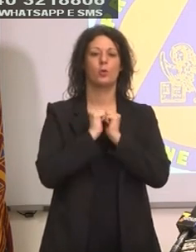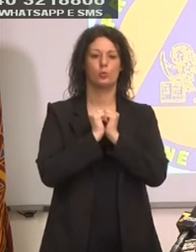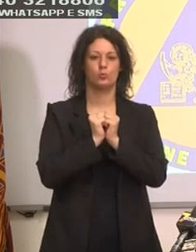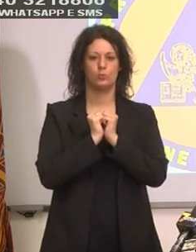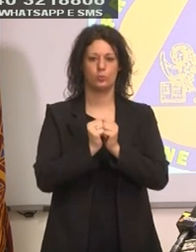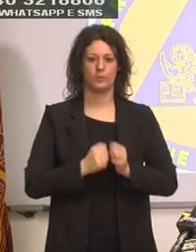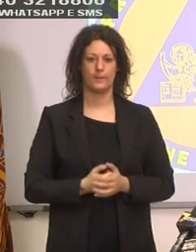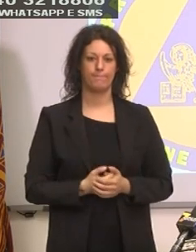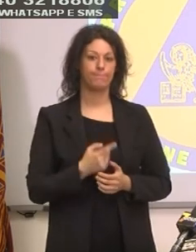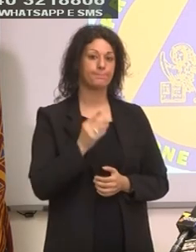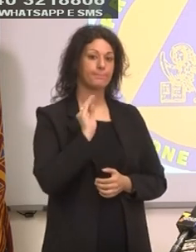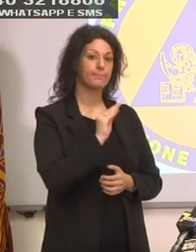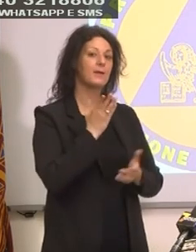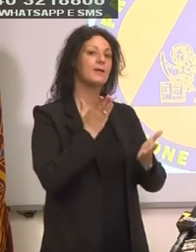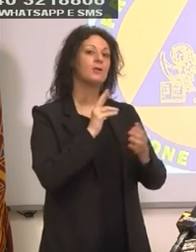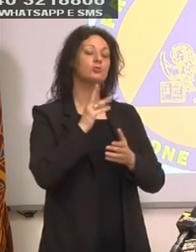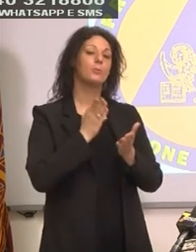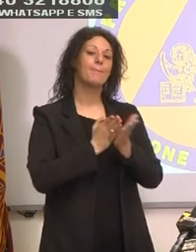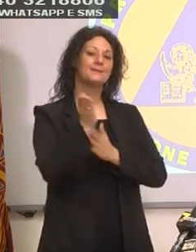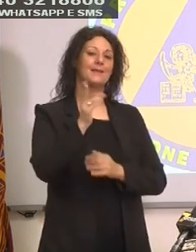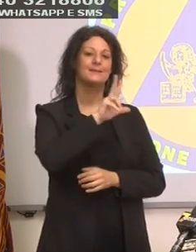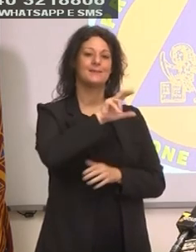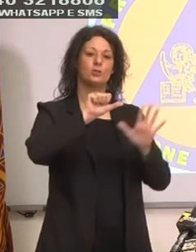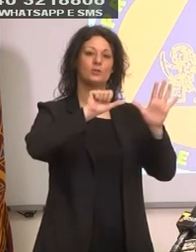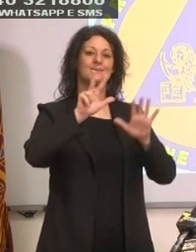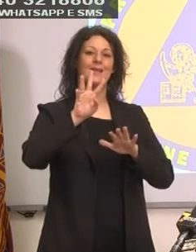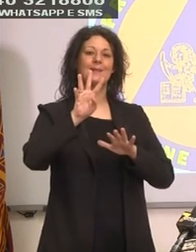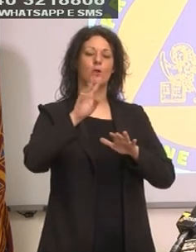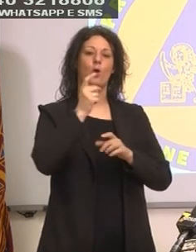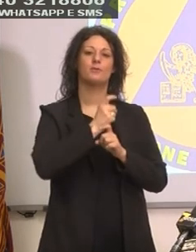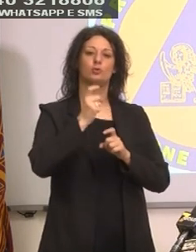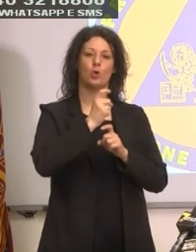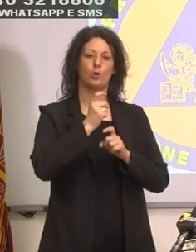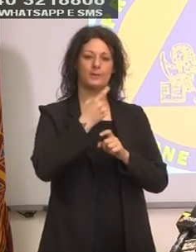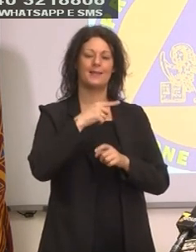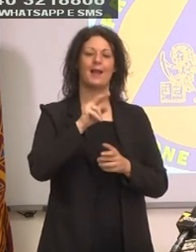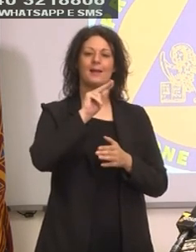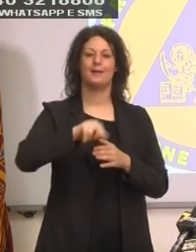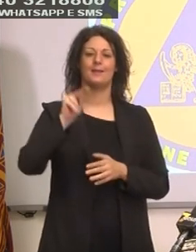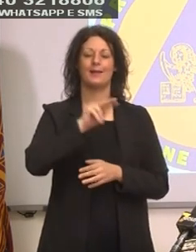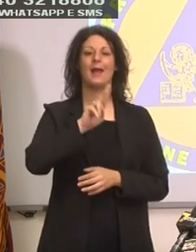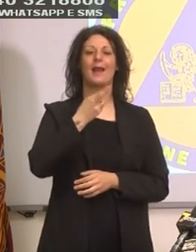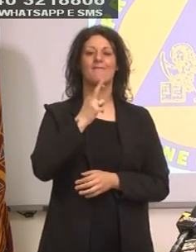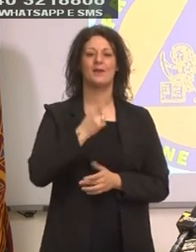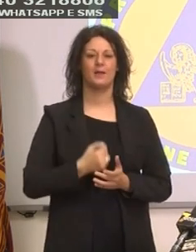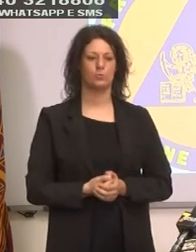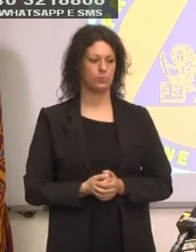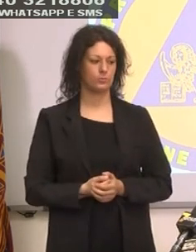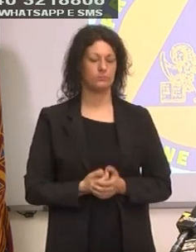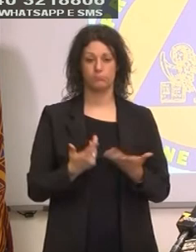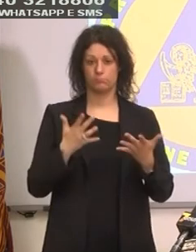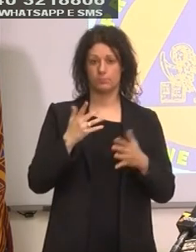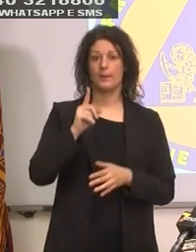I giorni sono 969. Presidente. Grazie mille, grazie Fois. Ecco, ricordatelo, quasi